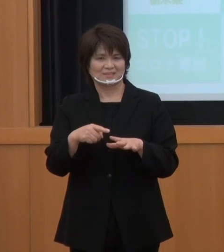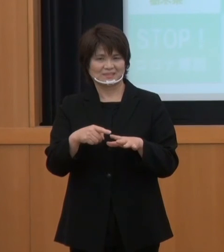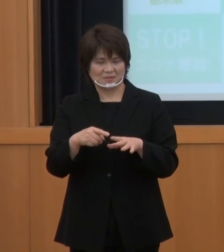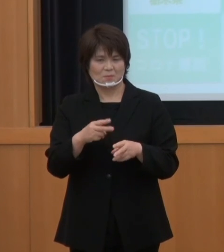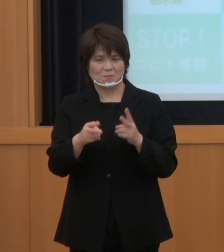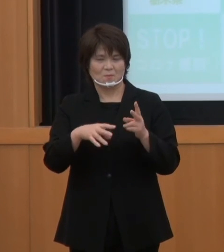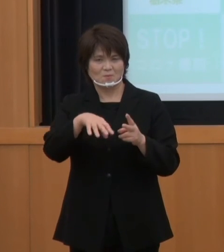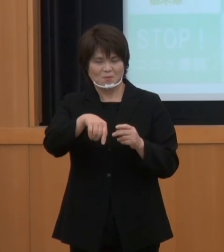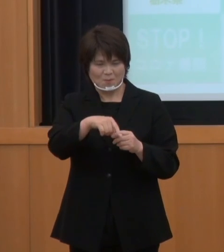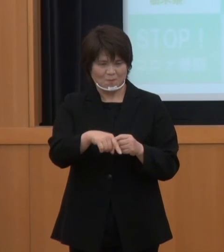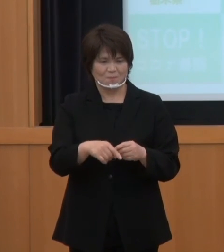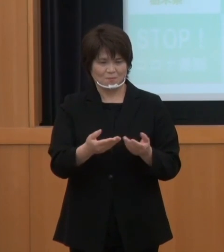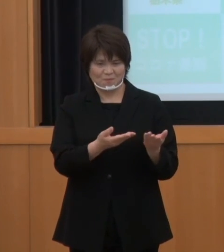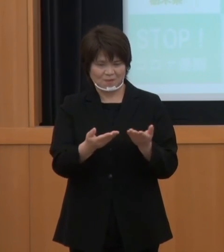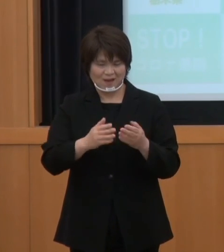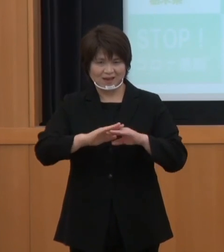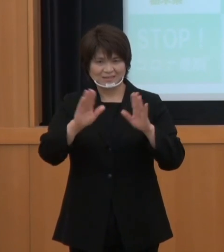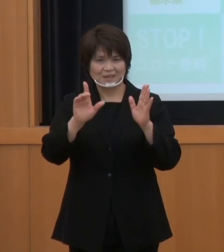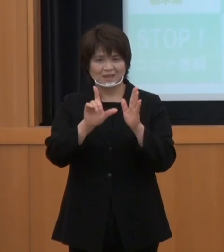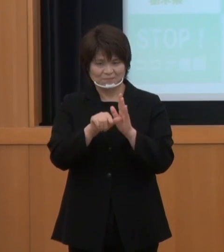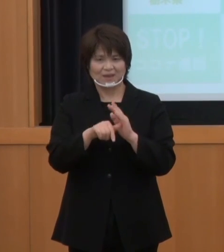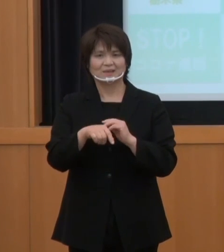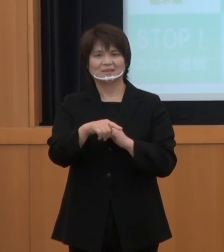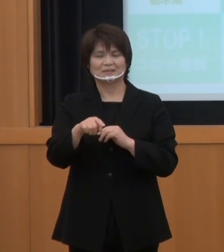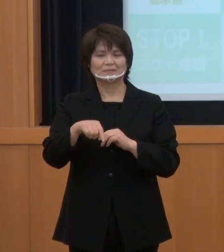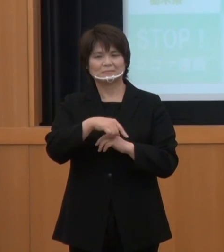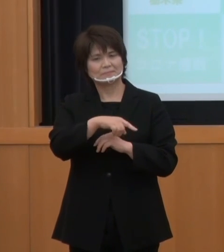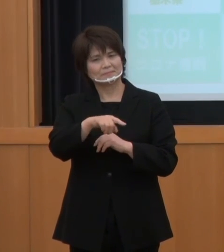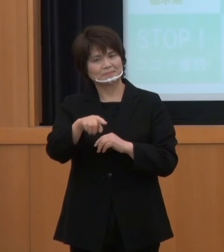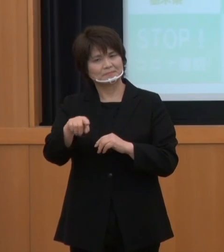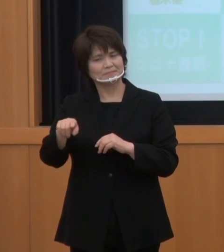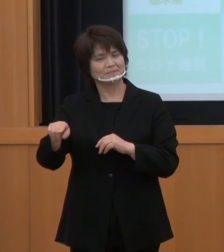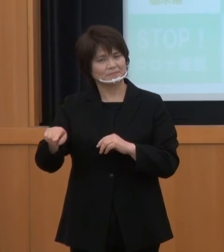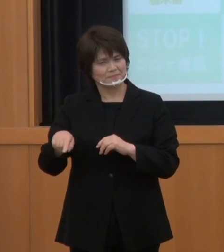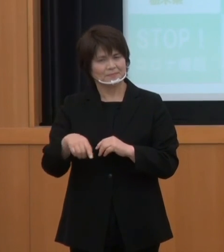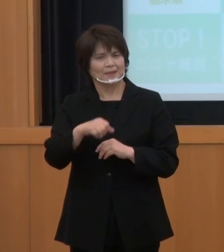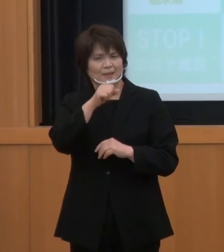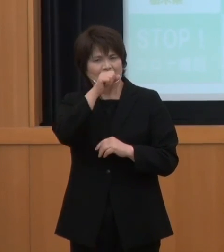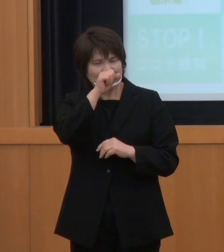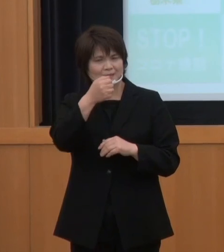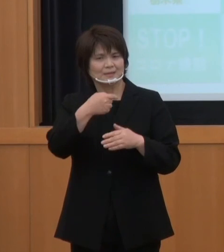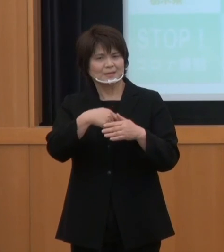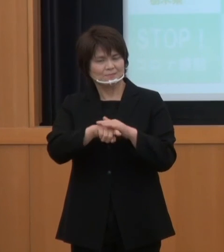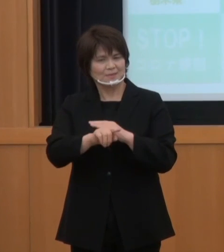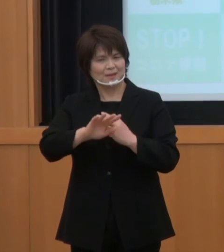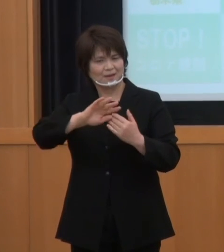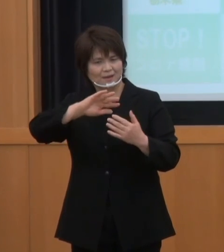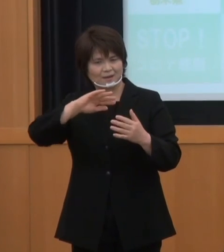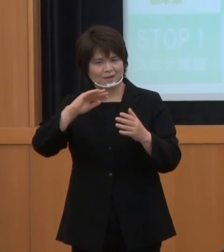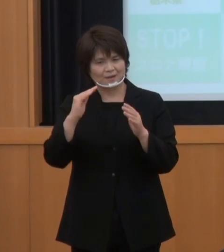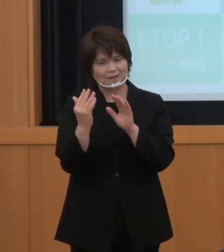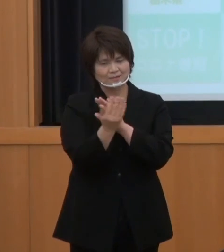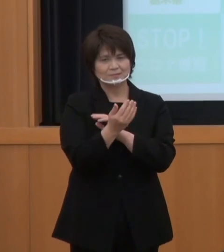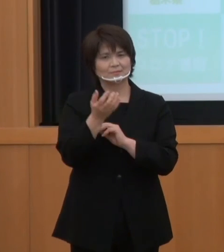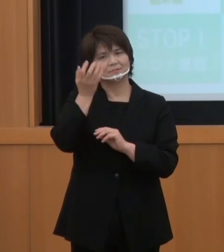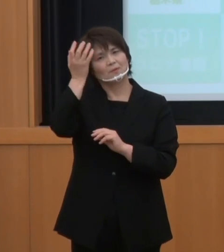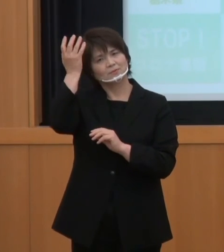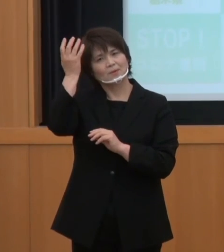協力業者の人たちは何らかの変化が生まれる、いい意味での変化が生まれるのではないかというふうに期待をしています